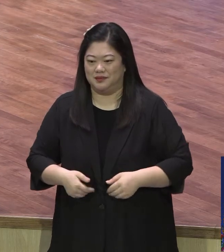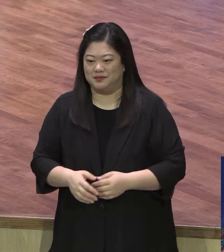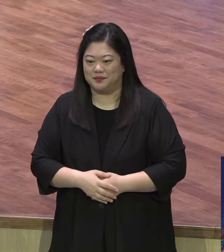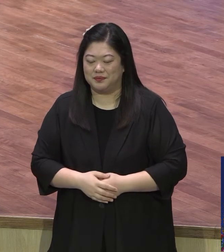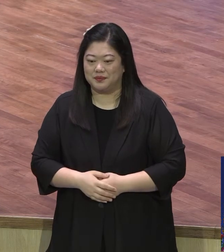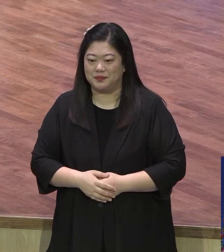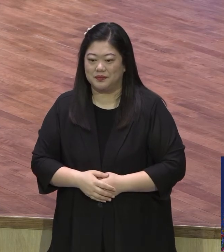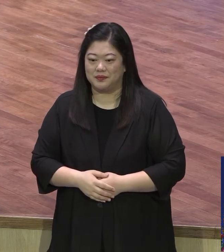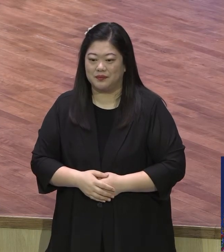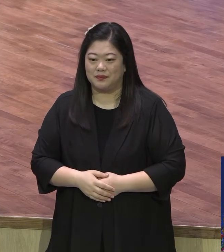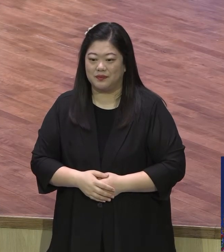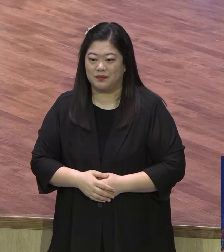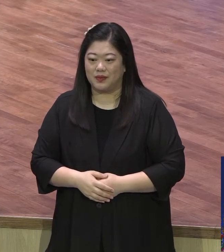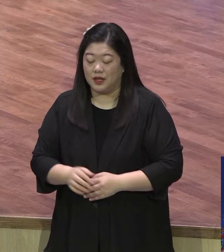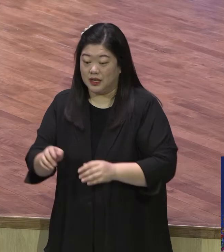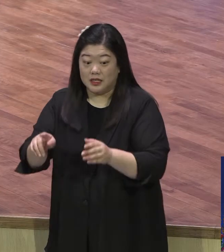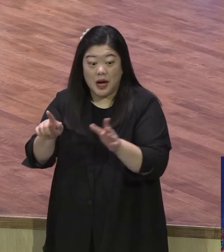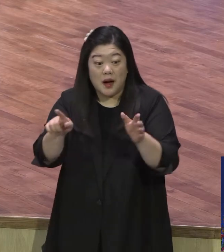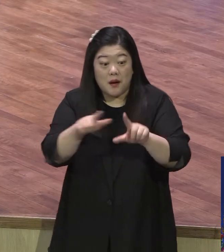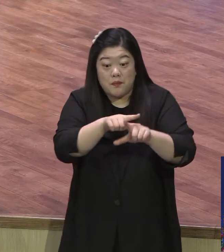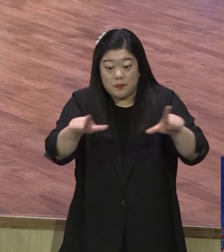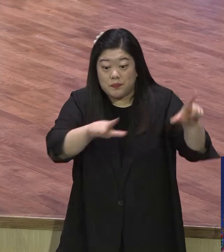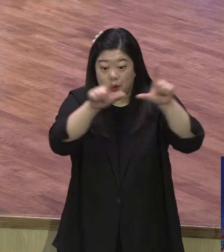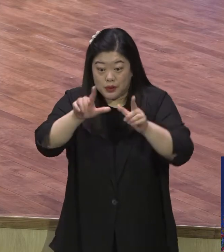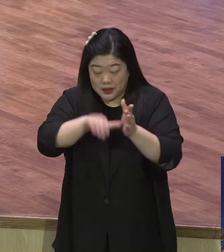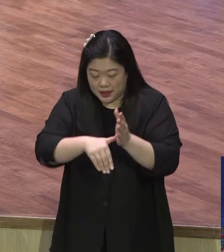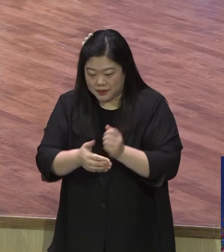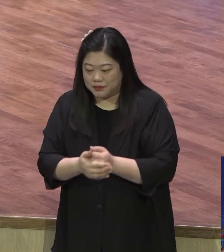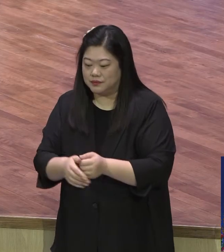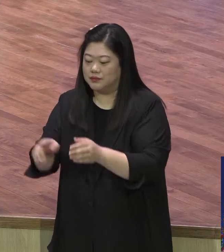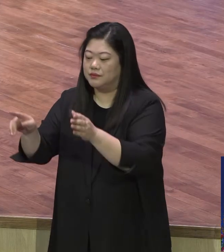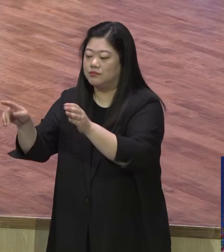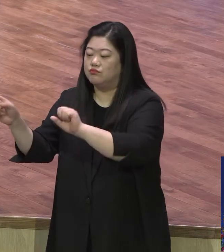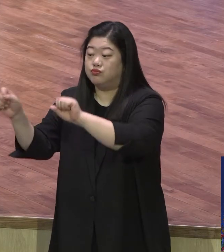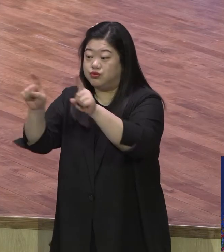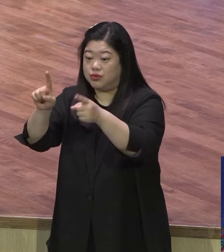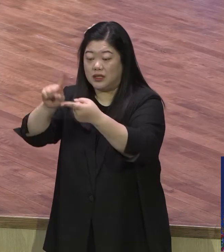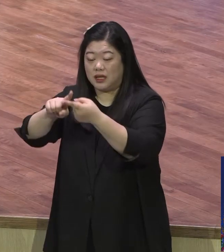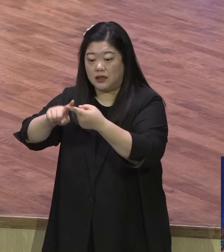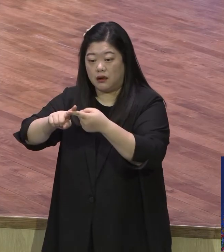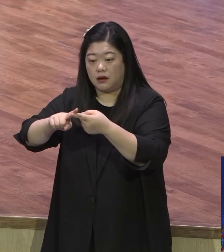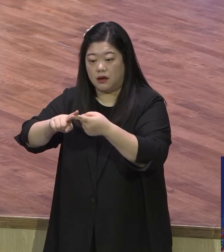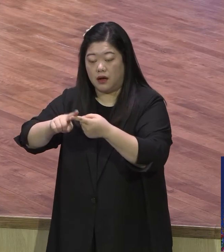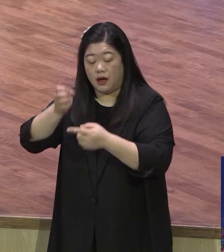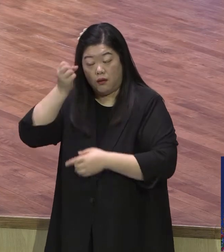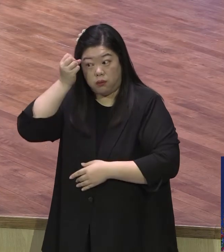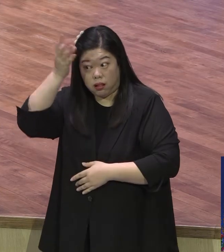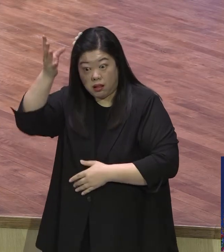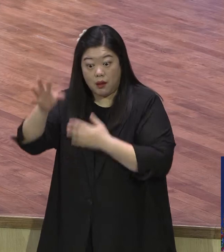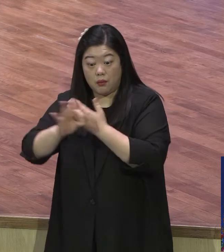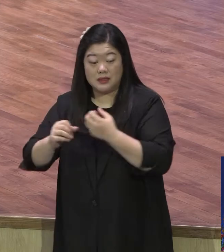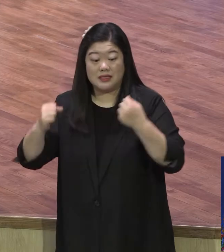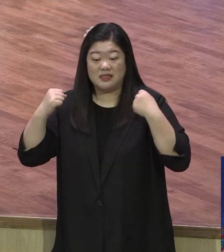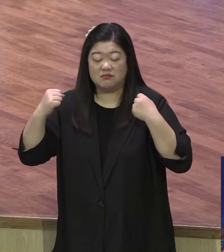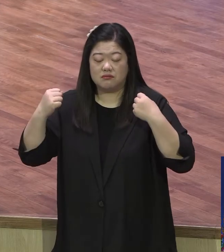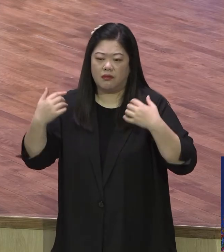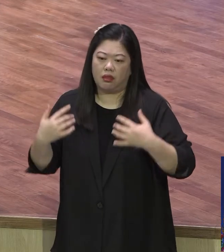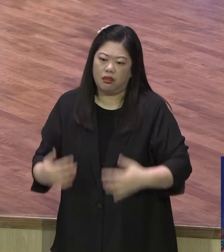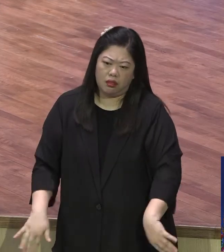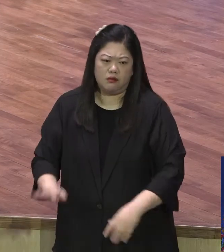부활신앙을 놓치게 되면 어떻게 되느냐 영적으로 무력해져요 무력해집니다 시원합니다 이